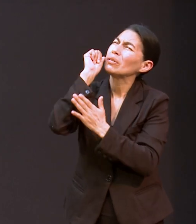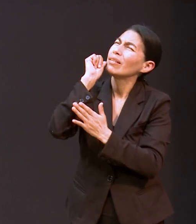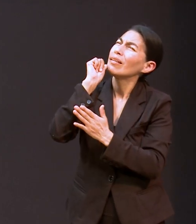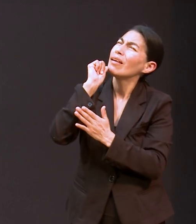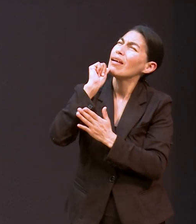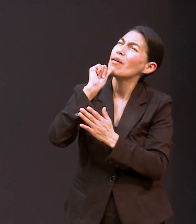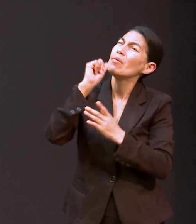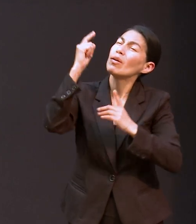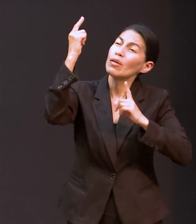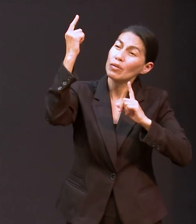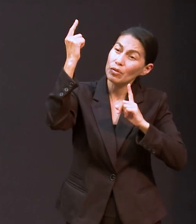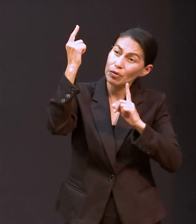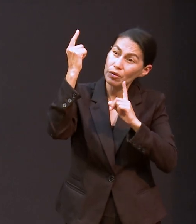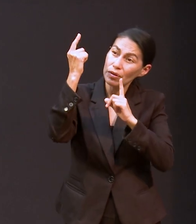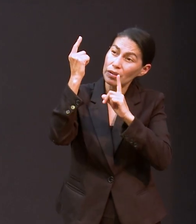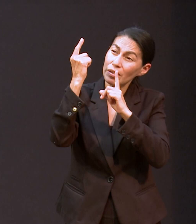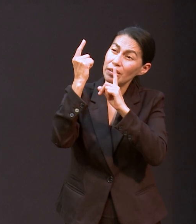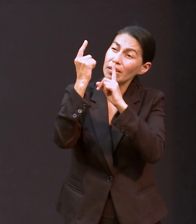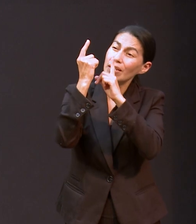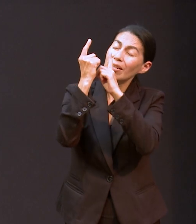por la